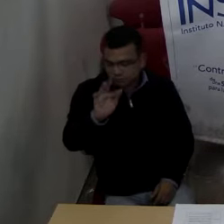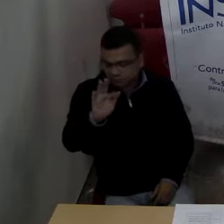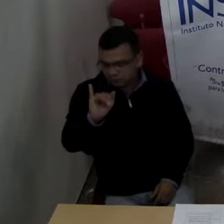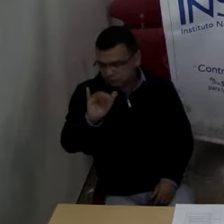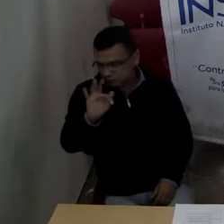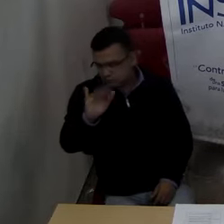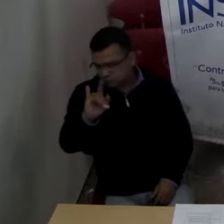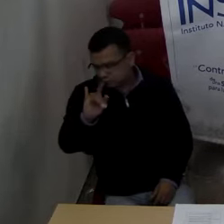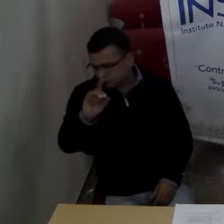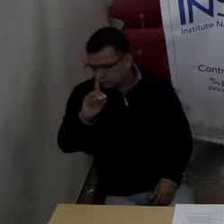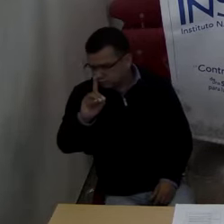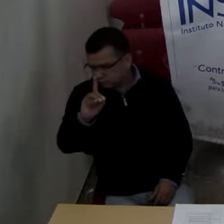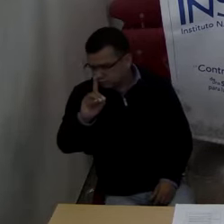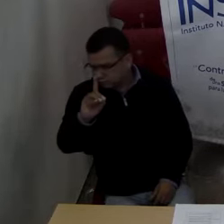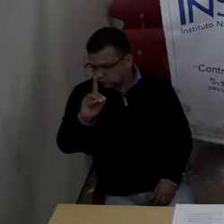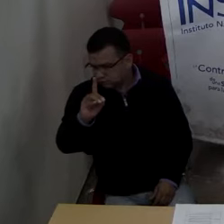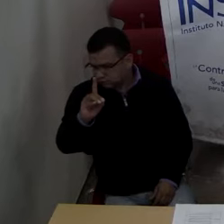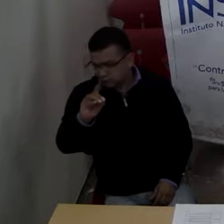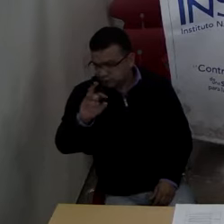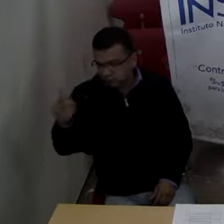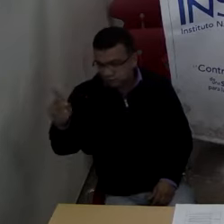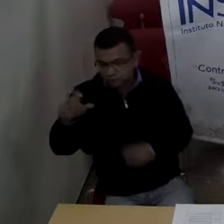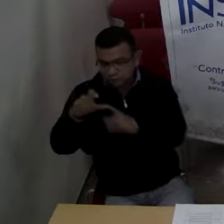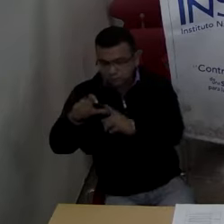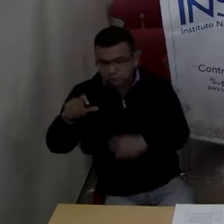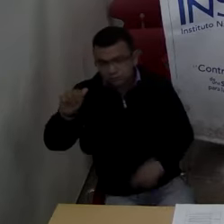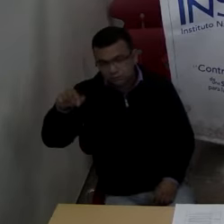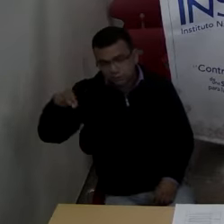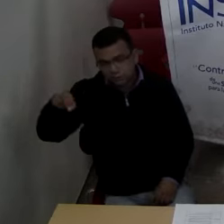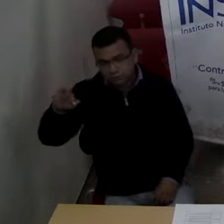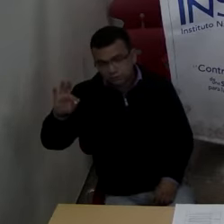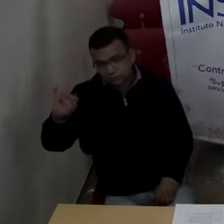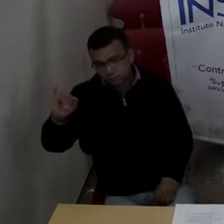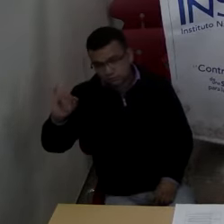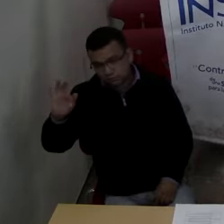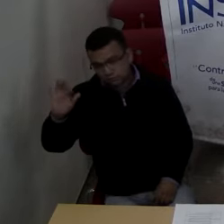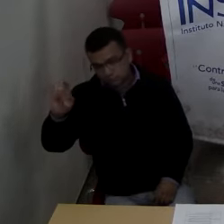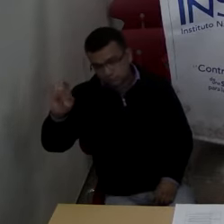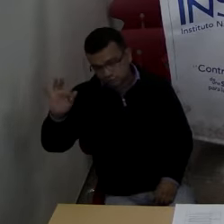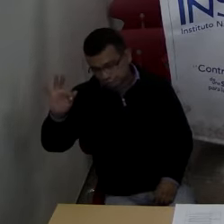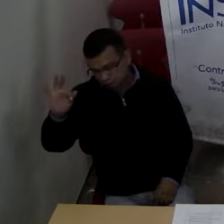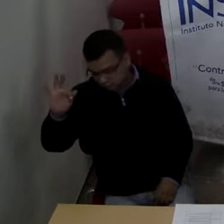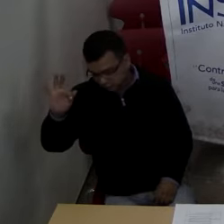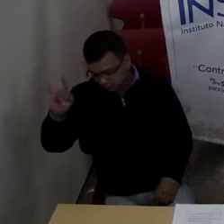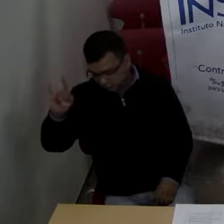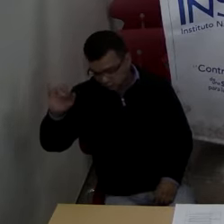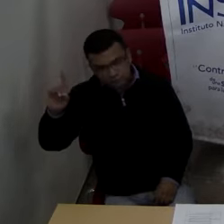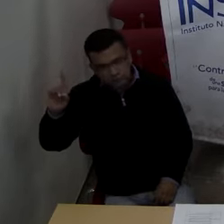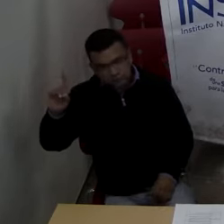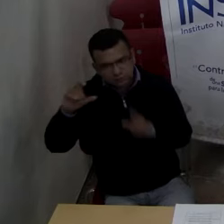Tiene un significado diferente. Actitud de aptitud.